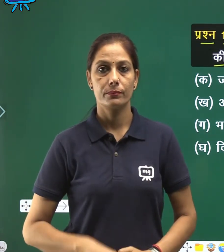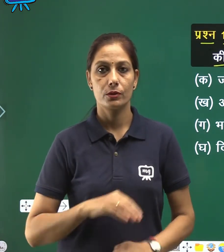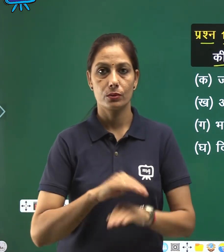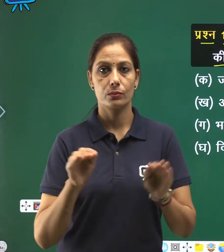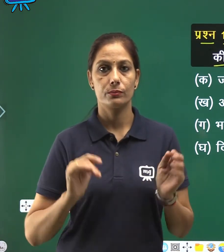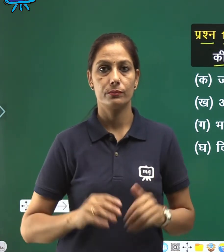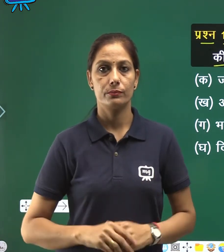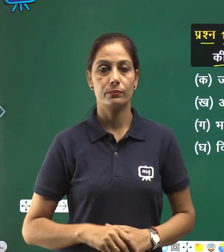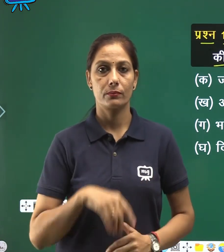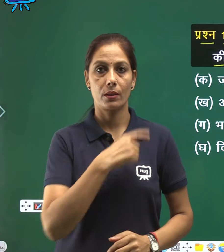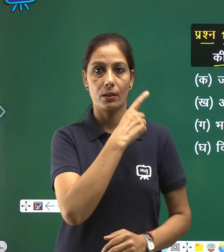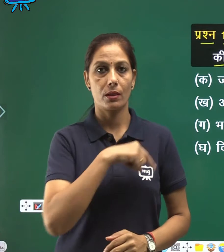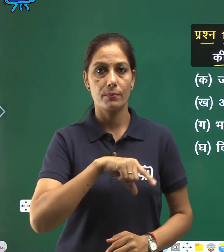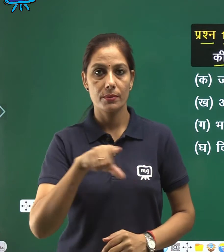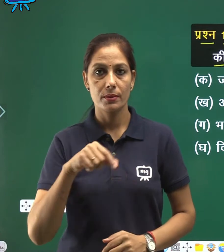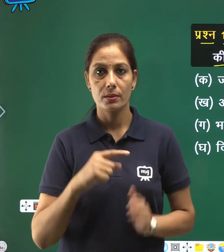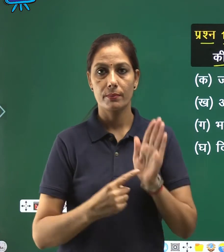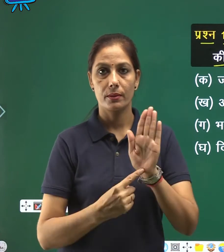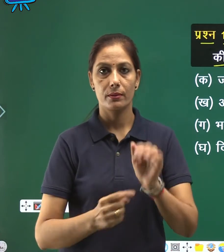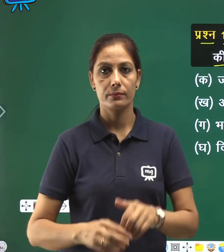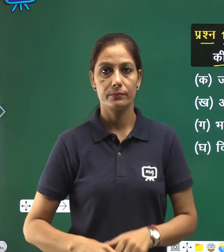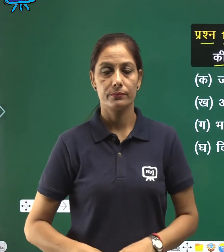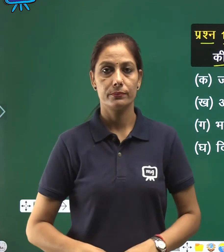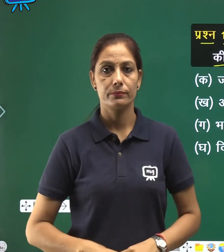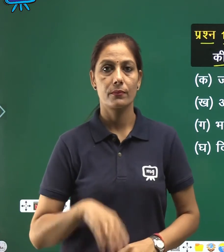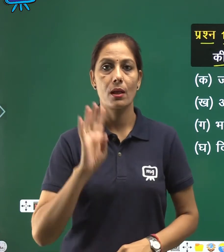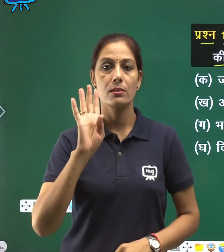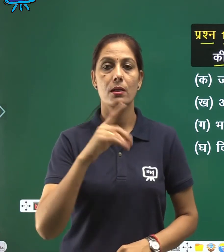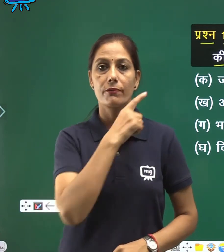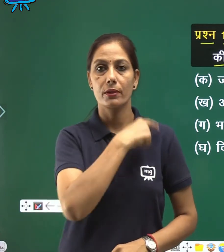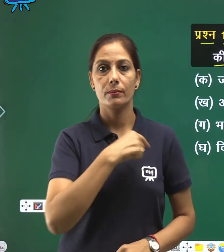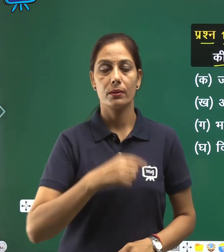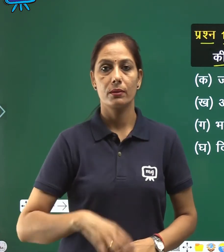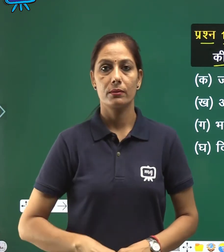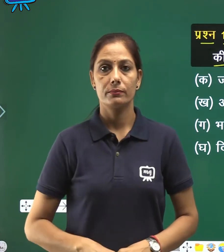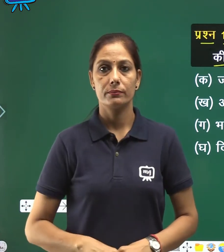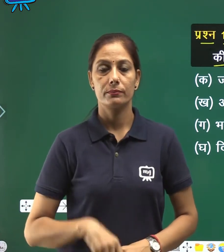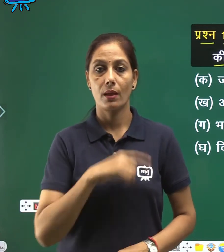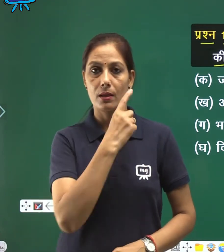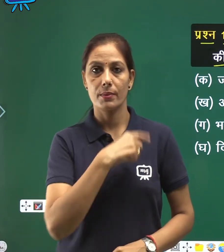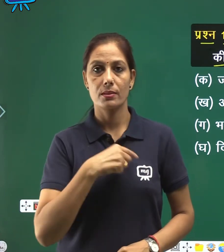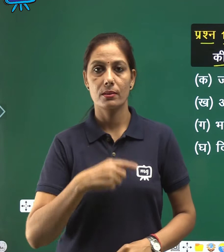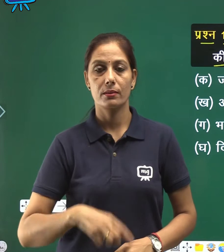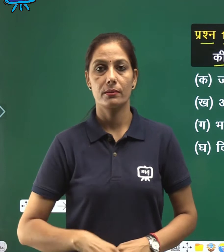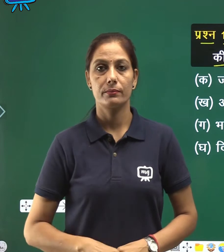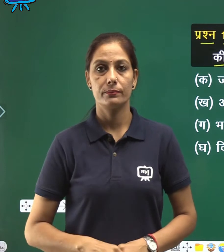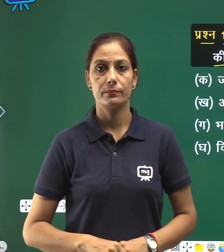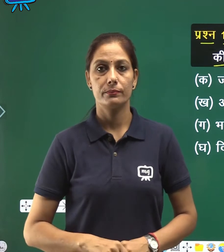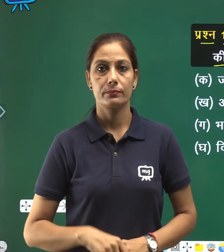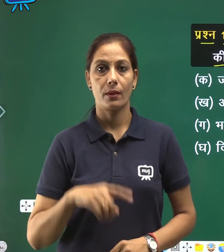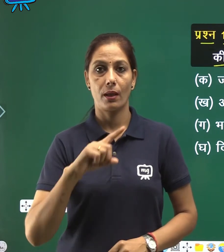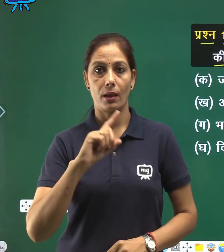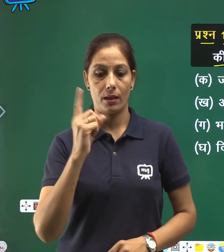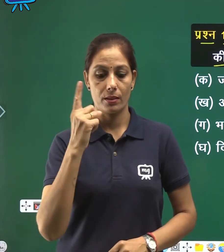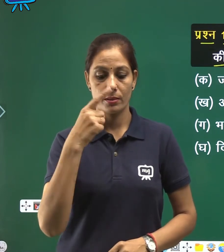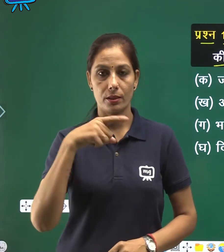बच्चों, यहाँ आपके सामने 4 विकल्प है। इनमें से एक